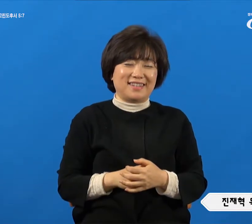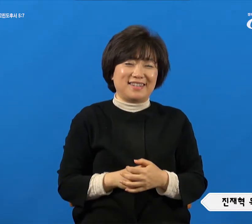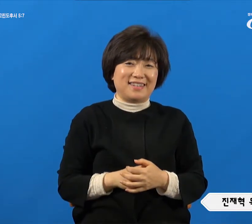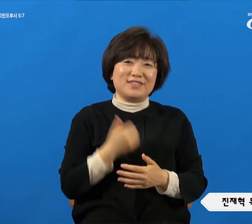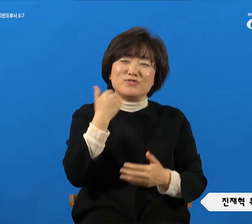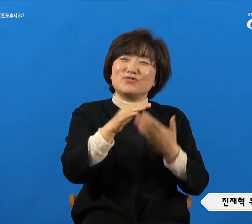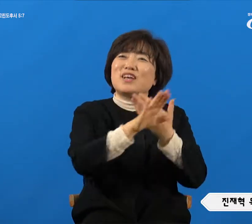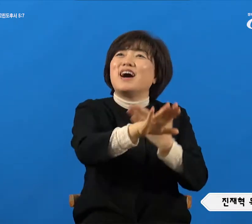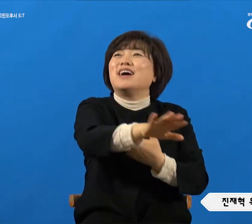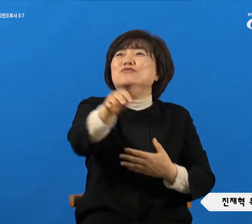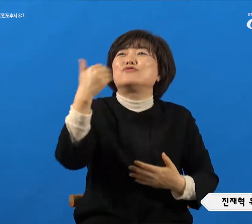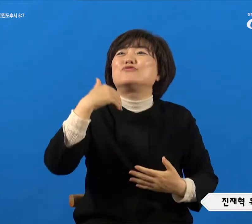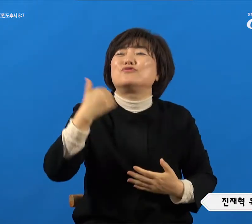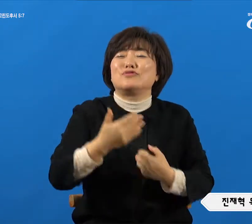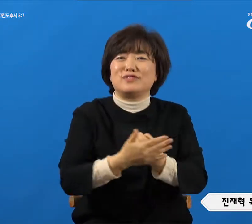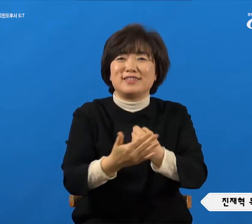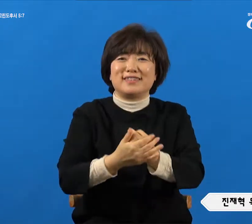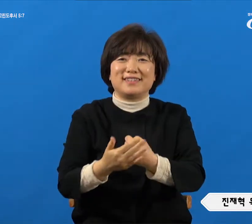누구 다른 사람 없어요?